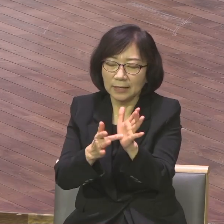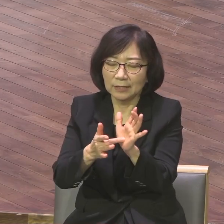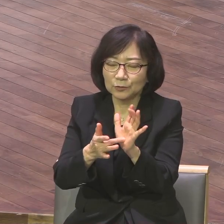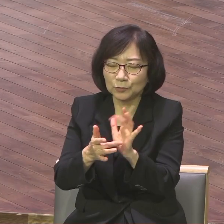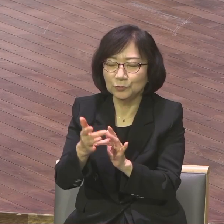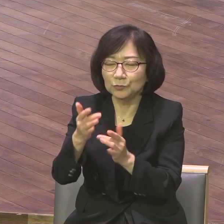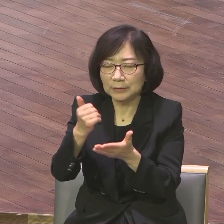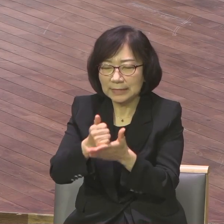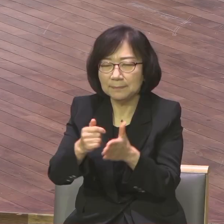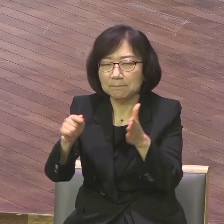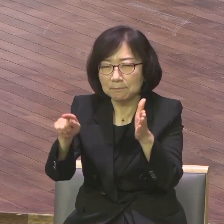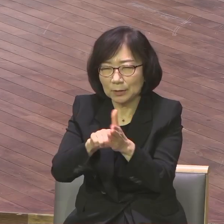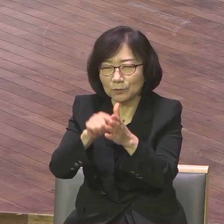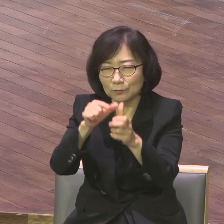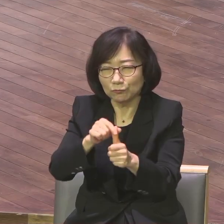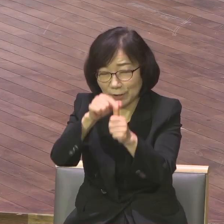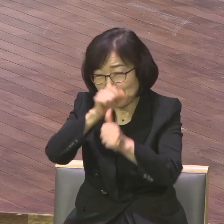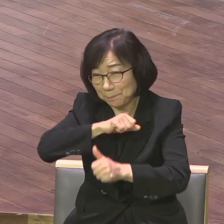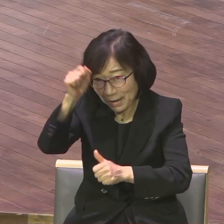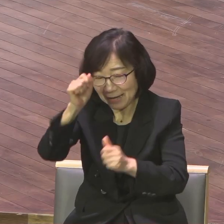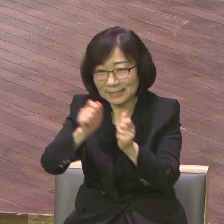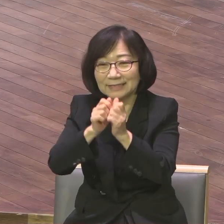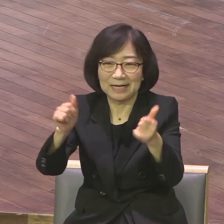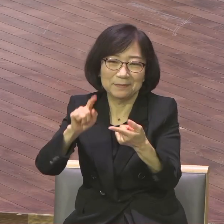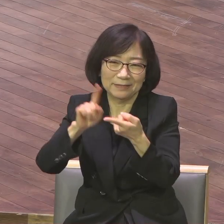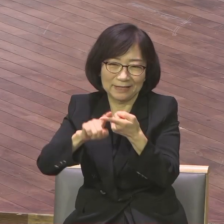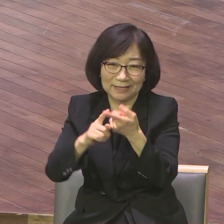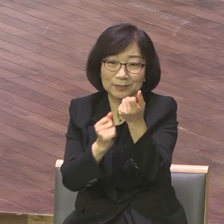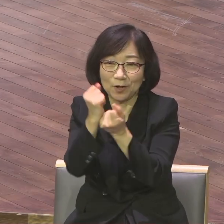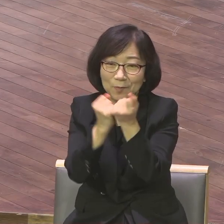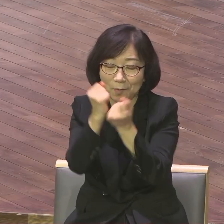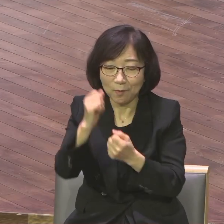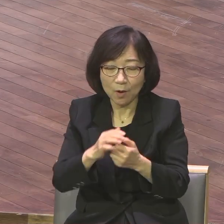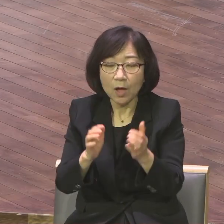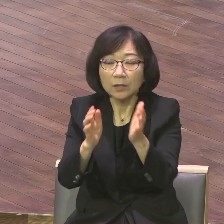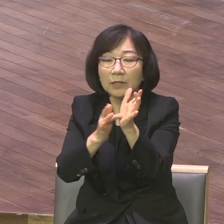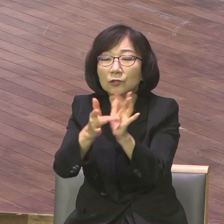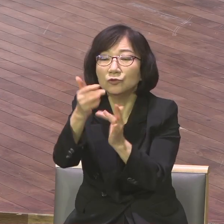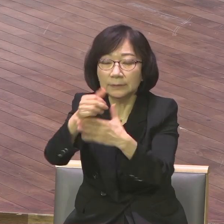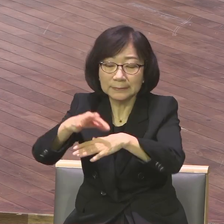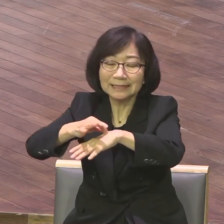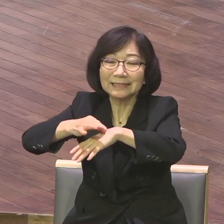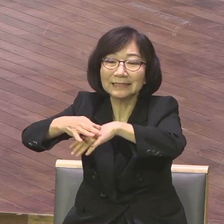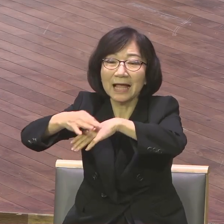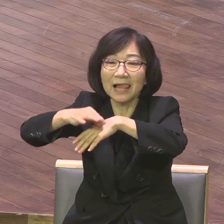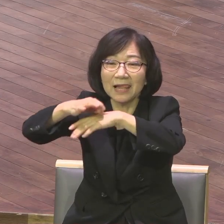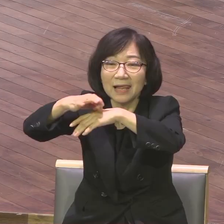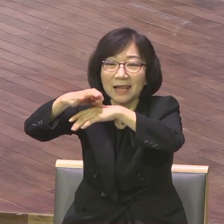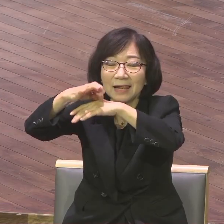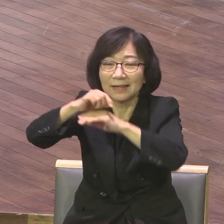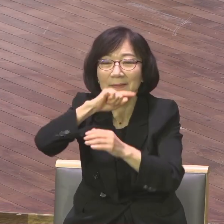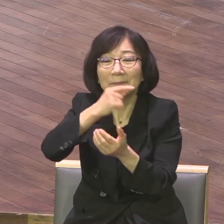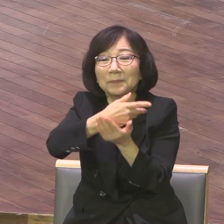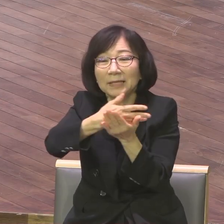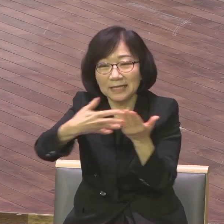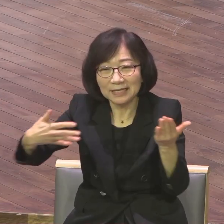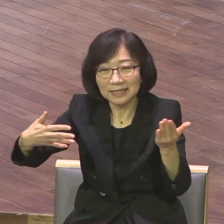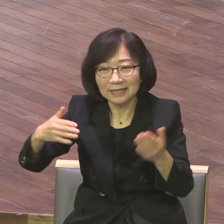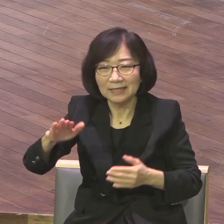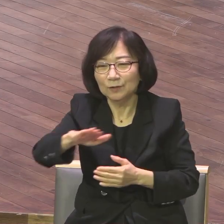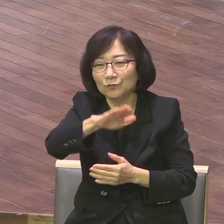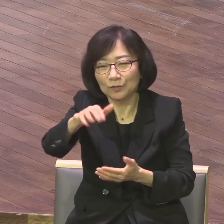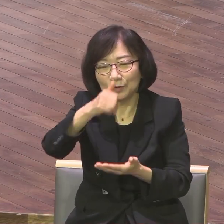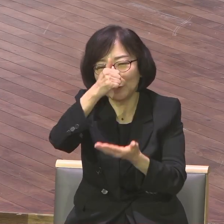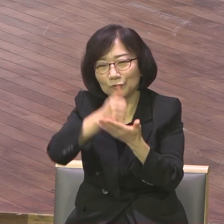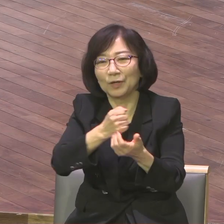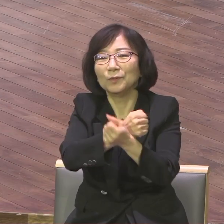있는 거예요. 예수 그리스도의 살과 피는 대속적 죽음을 상징하고 그것을